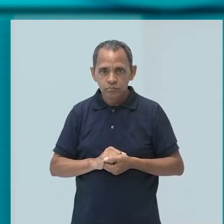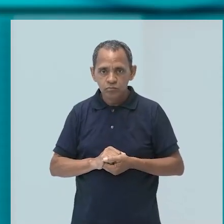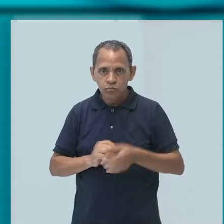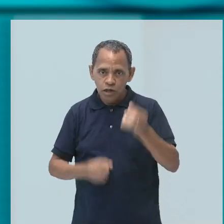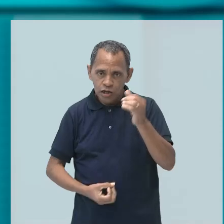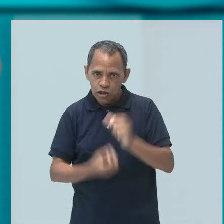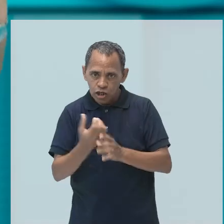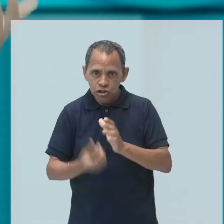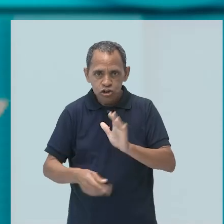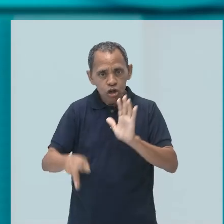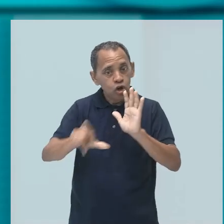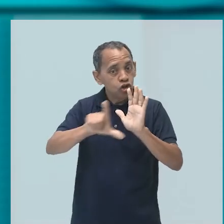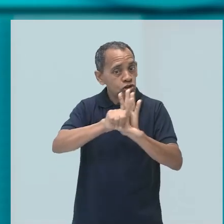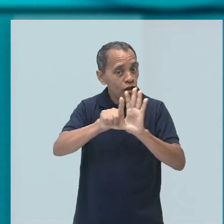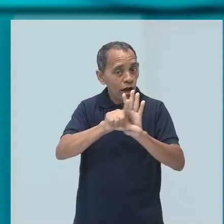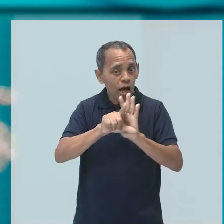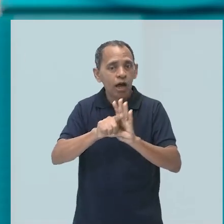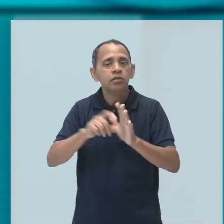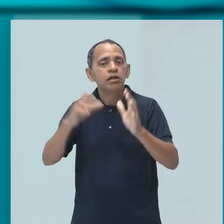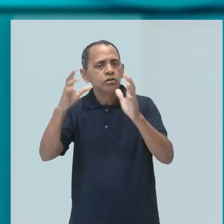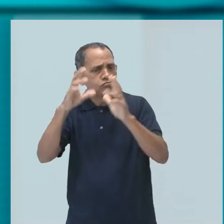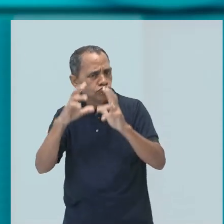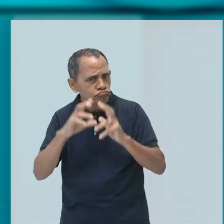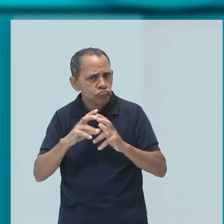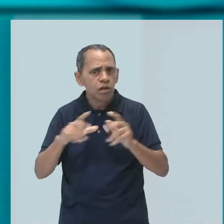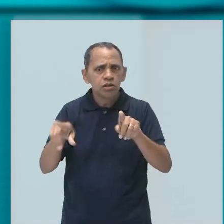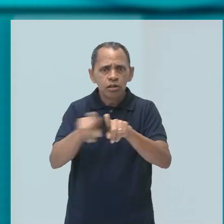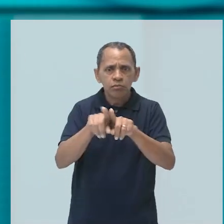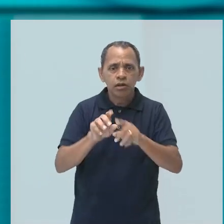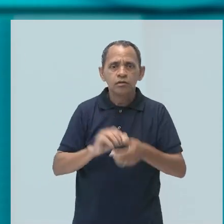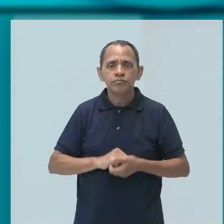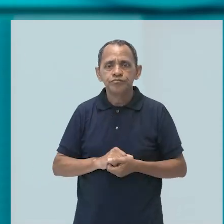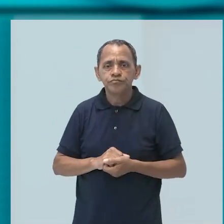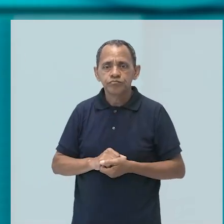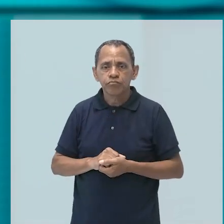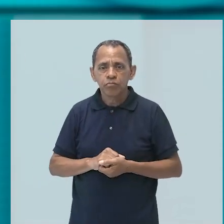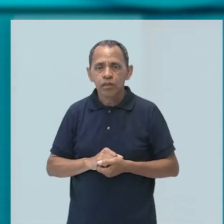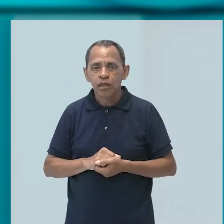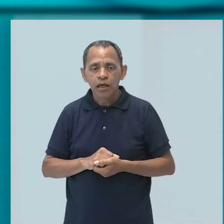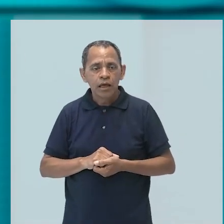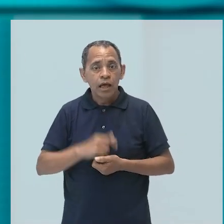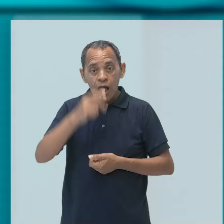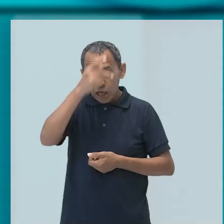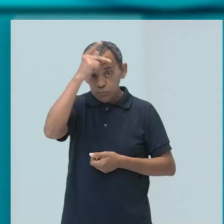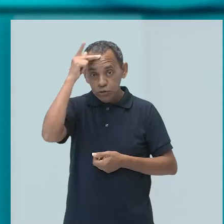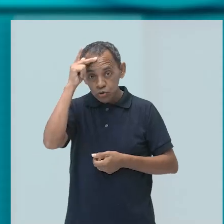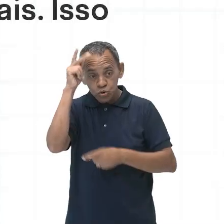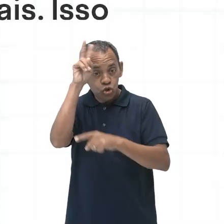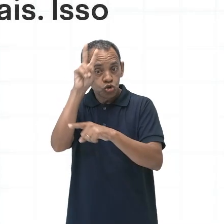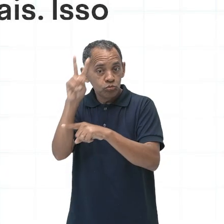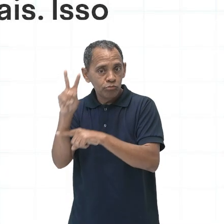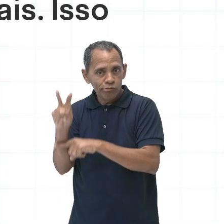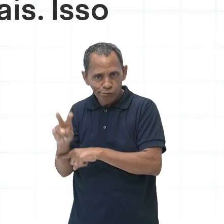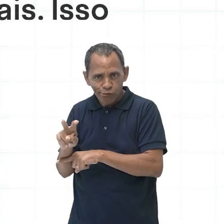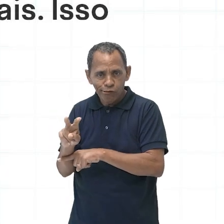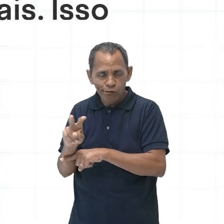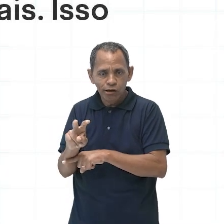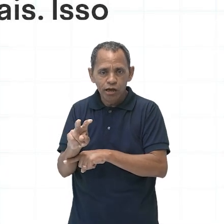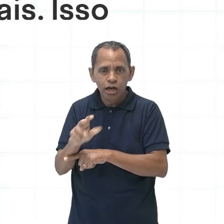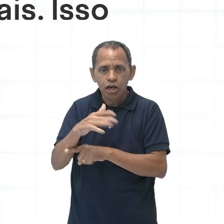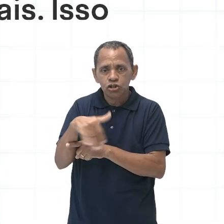Então, por exemplo, os ambientalistas, como é que eles viam a questão, né? Coloca no ar, por favor, a